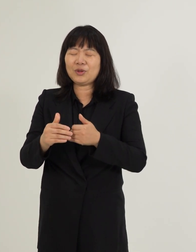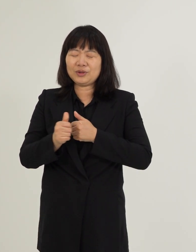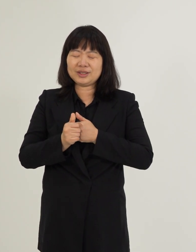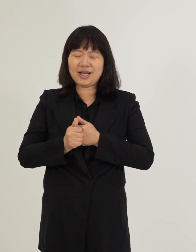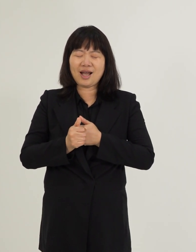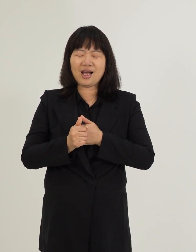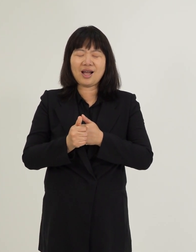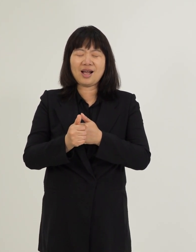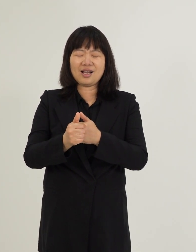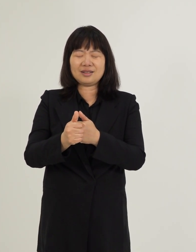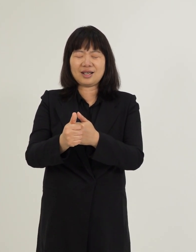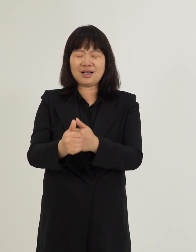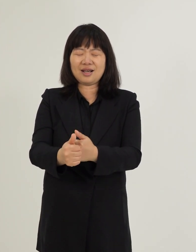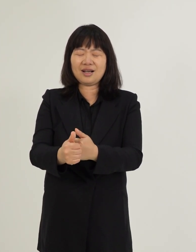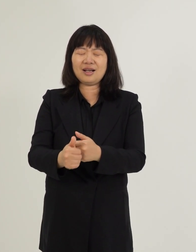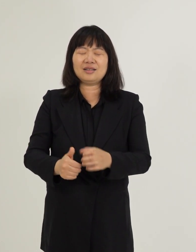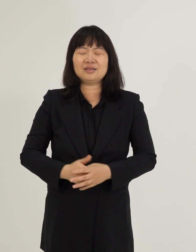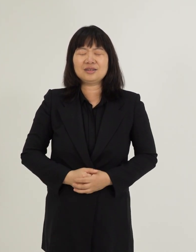인도